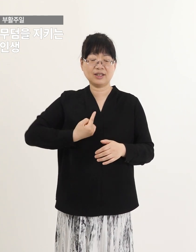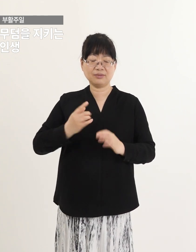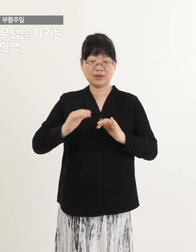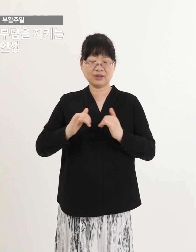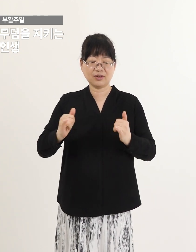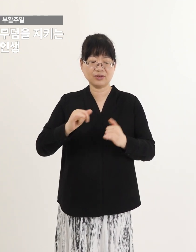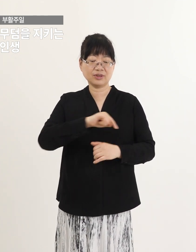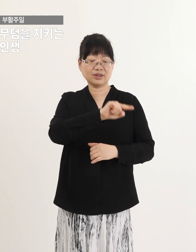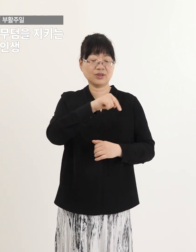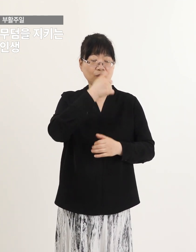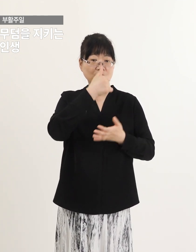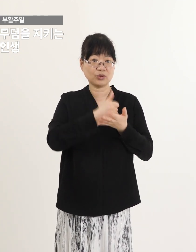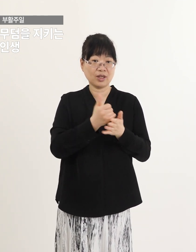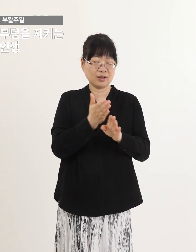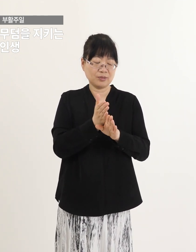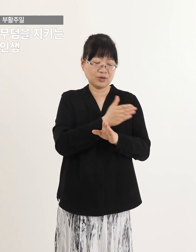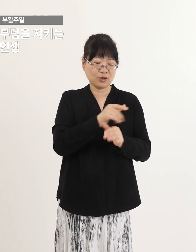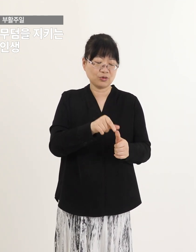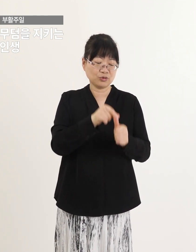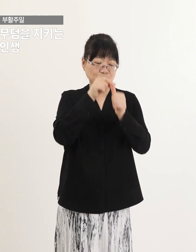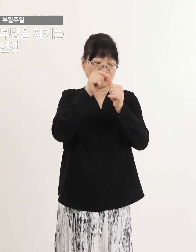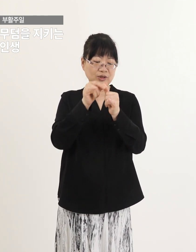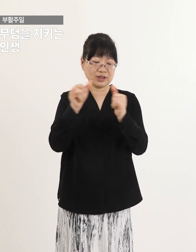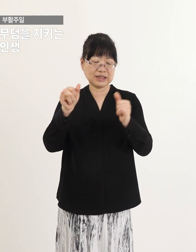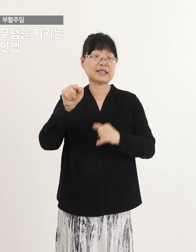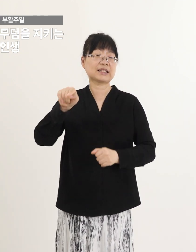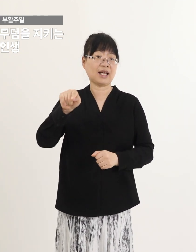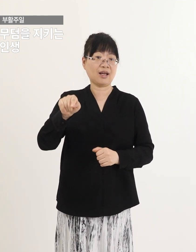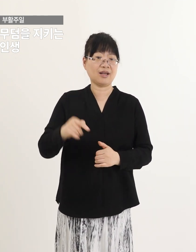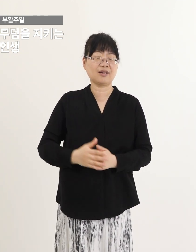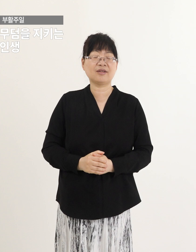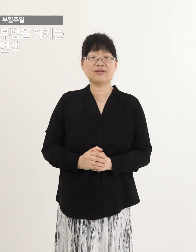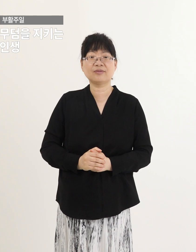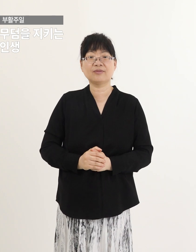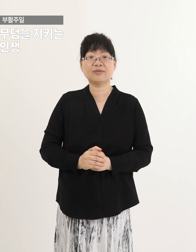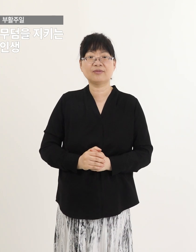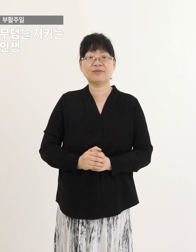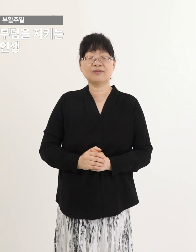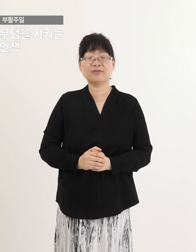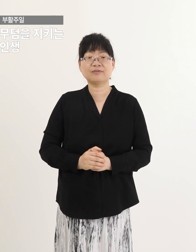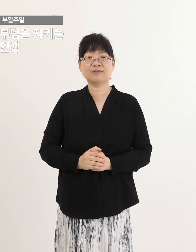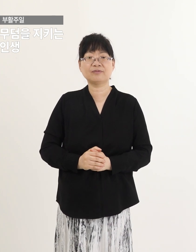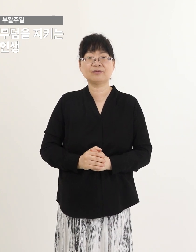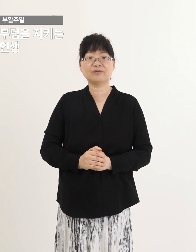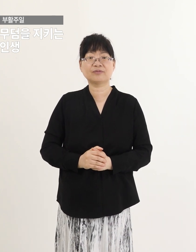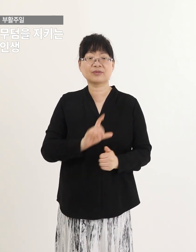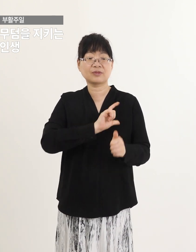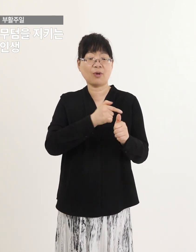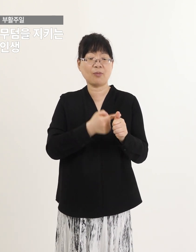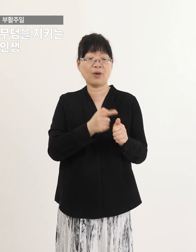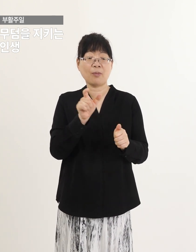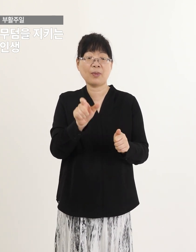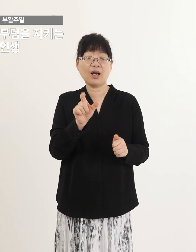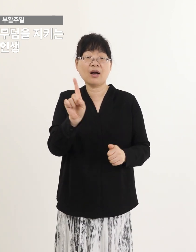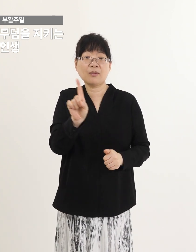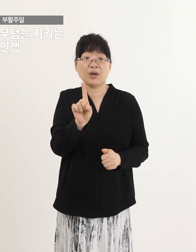백성을 저들의 죄에서 구원할 자임이라. 그러면서 무슨 별명을